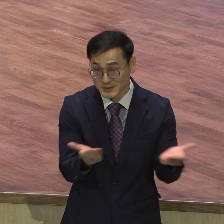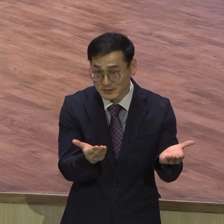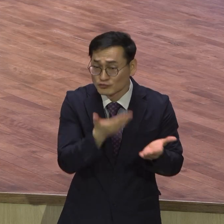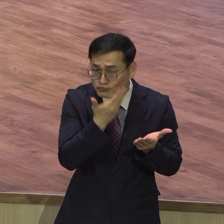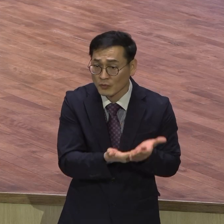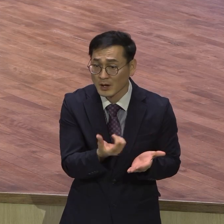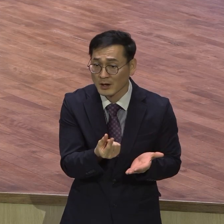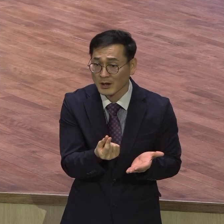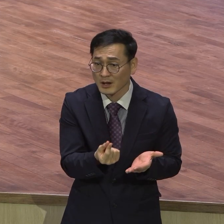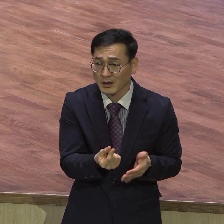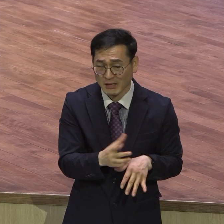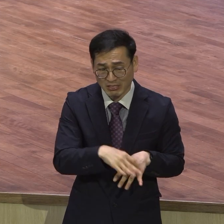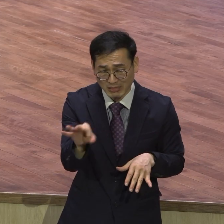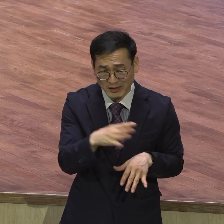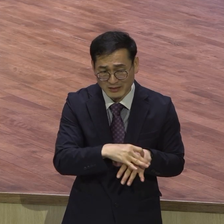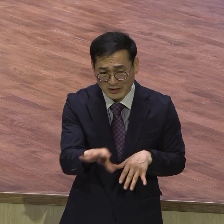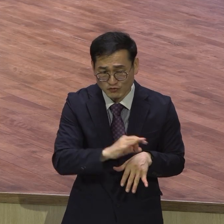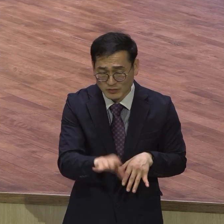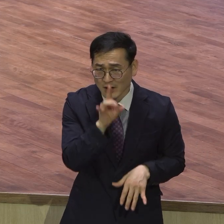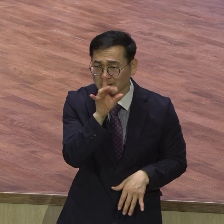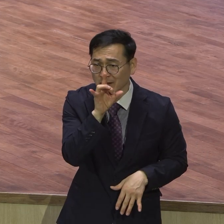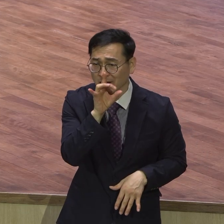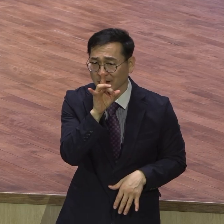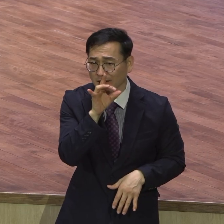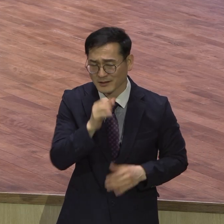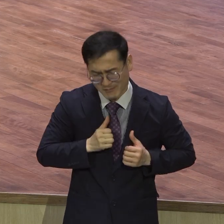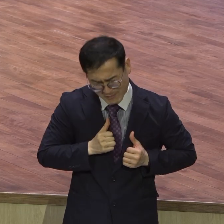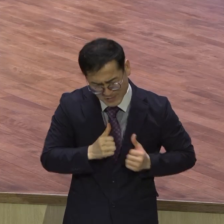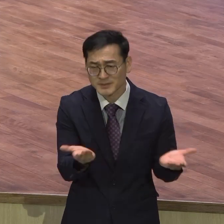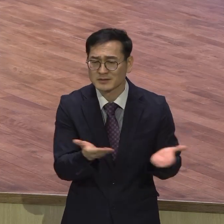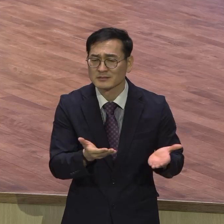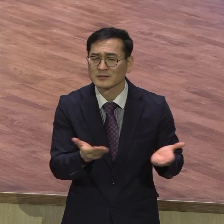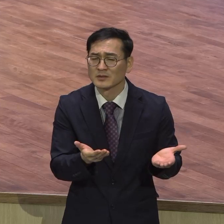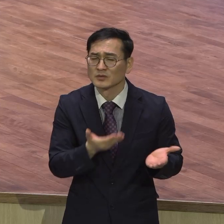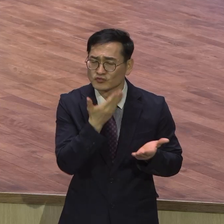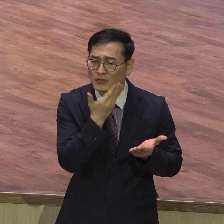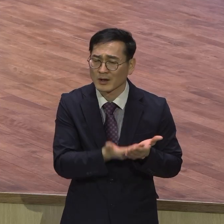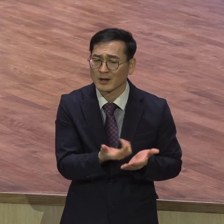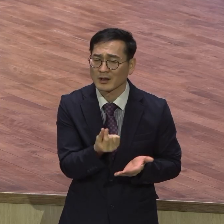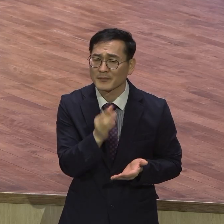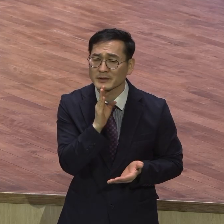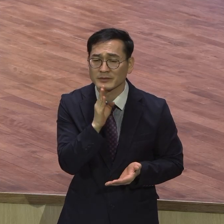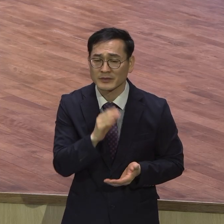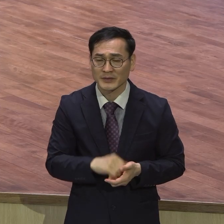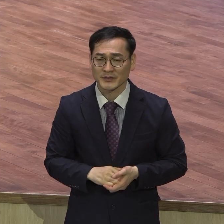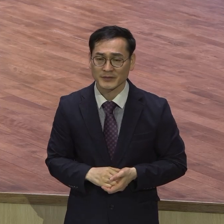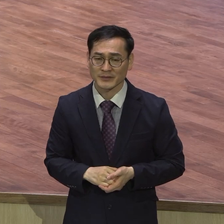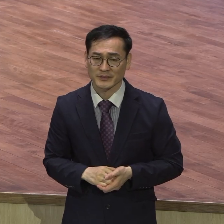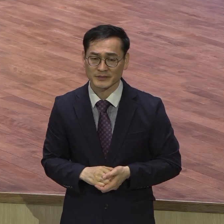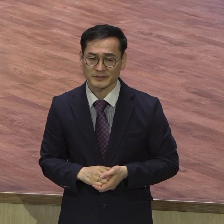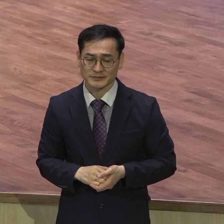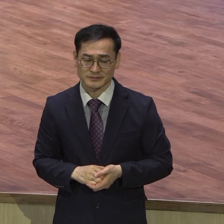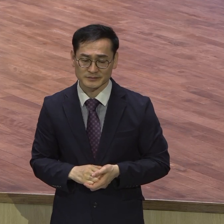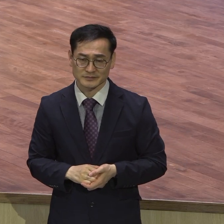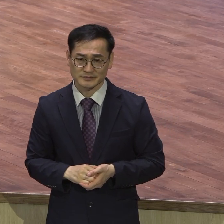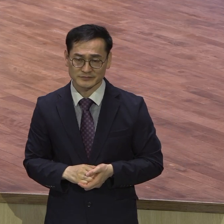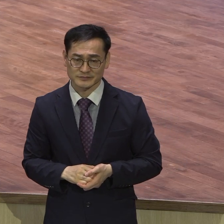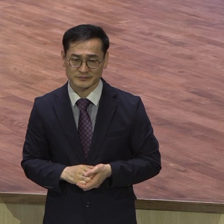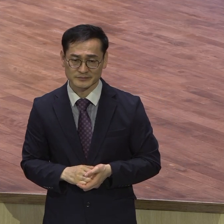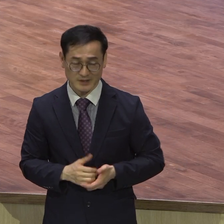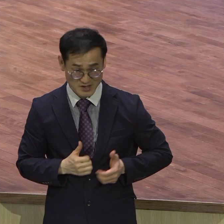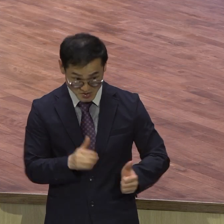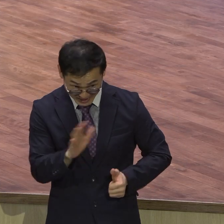성실하게 해야지 사업도 누구보다 이렇게 추구하고 누구보다 늦겠다고 최선을 다해야지 뭐든지 하나님 최선을 다하지 않은 사람 사용하지